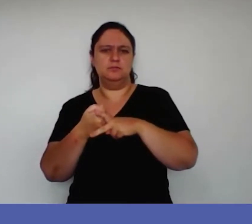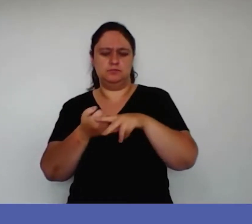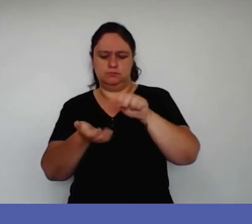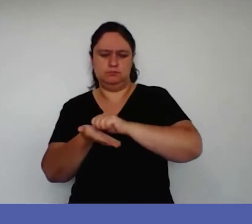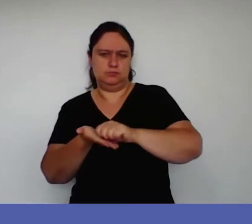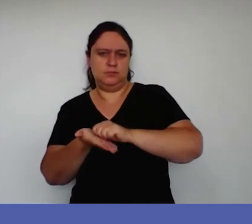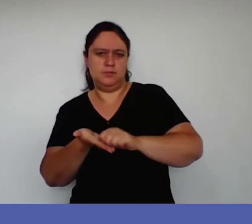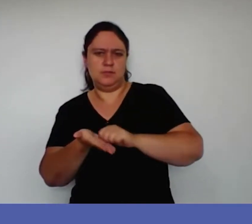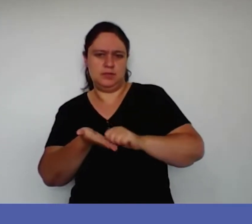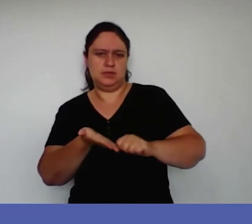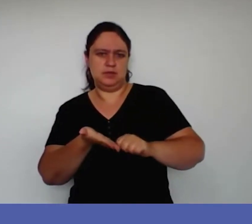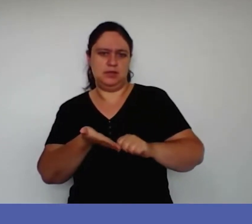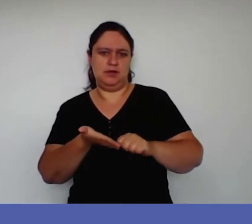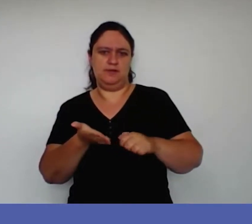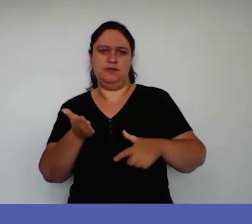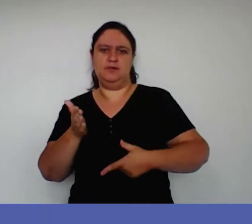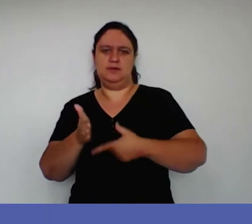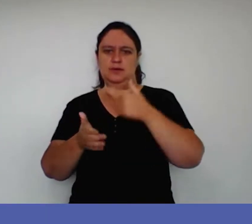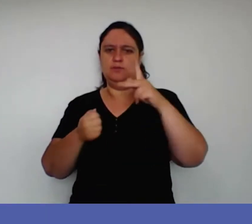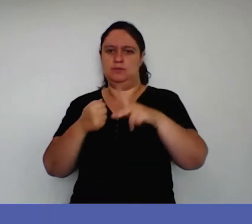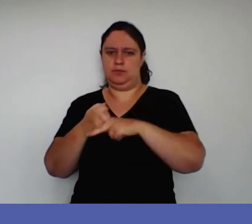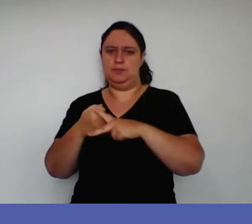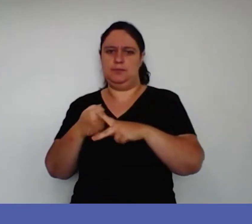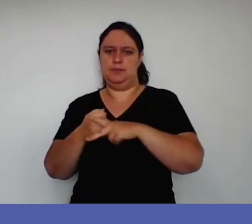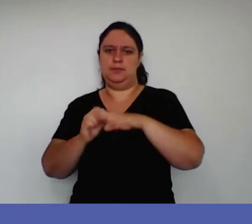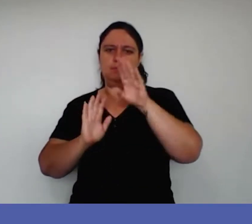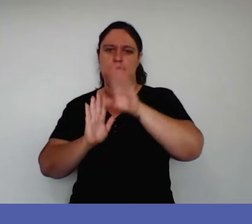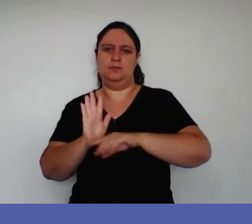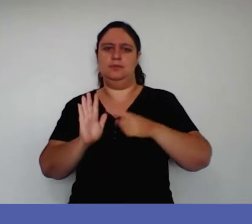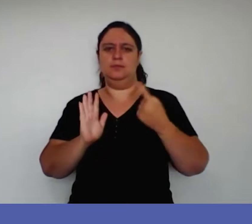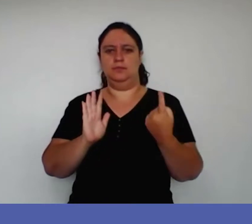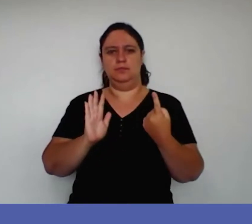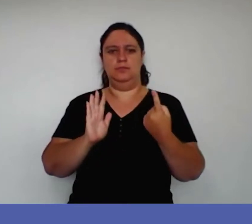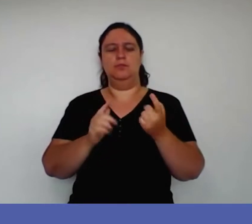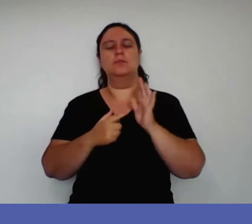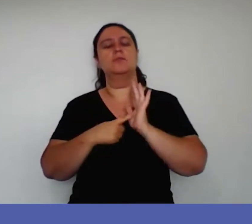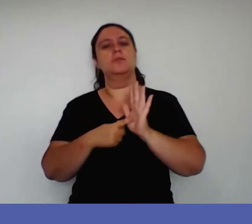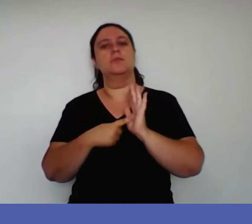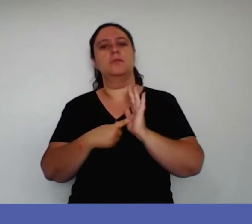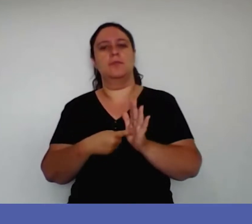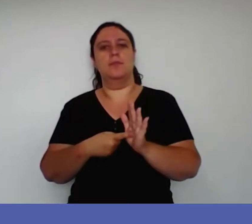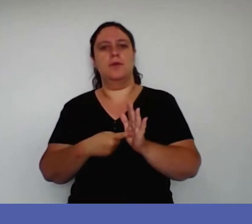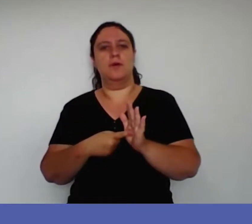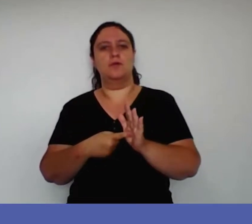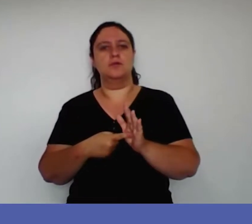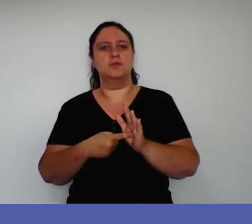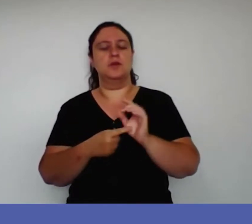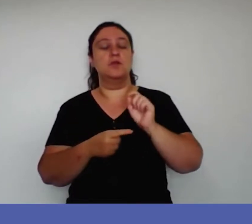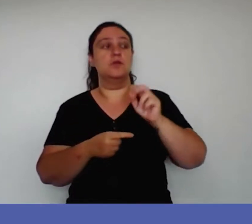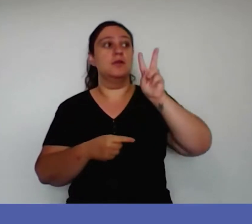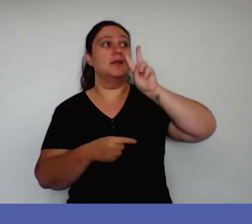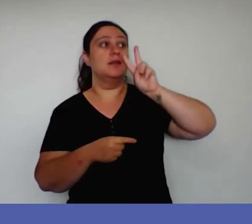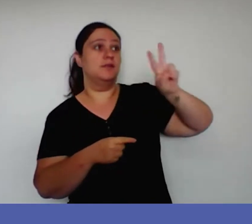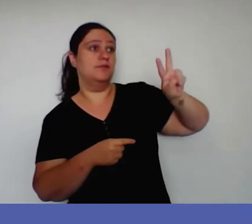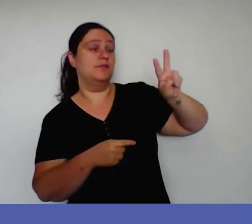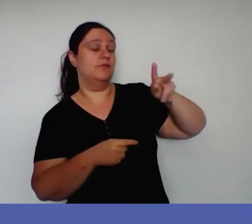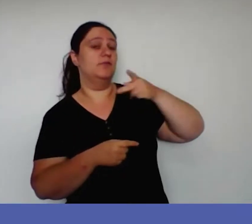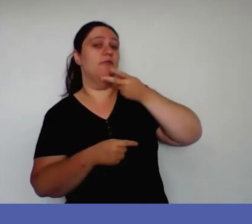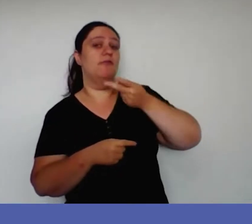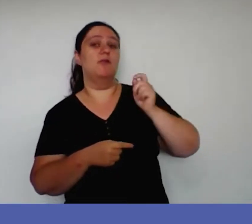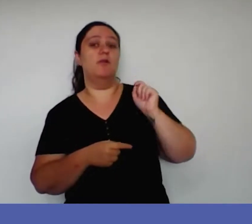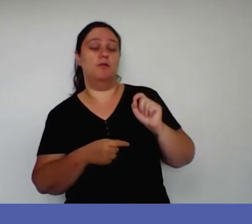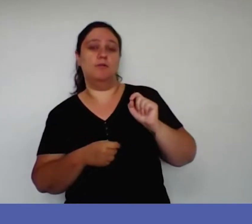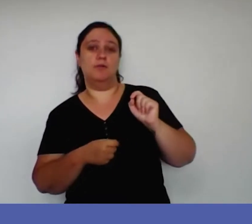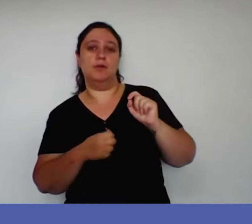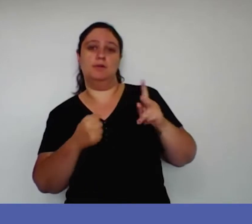segunda epístola, capítulo 1, ele mostra o cenário que ele viu. Ele falou assim, ele